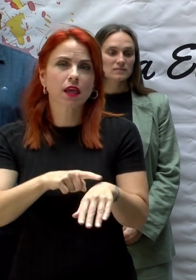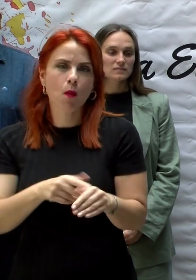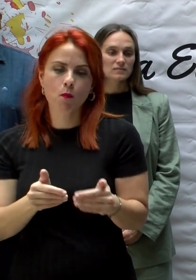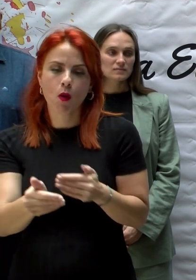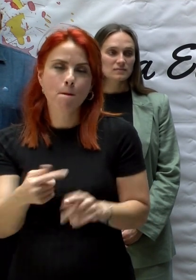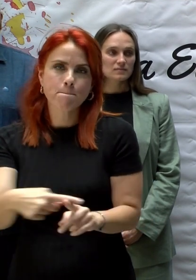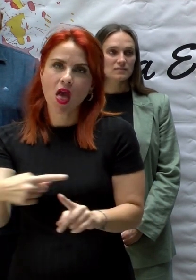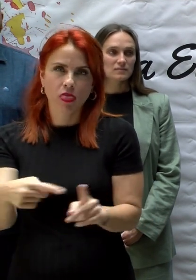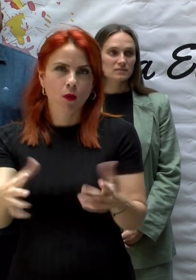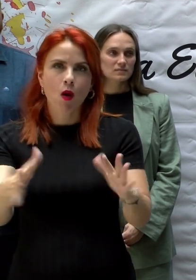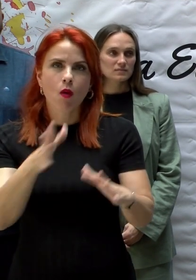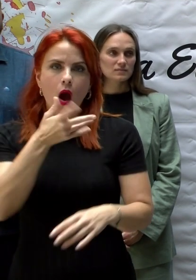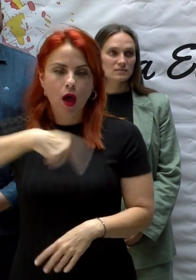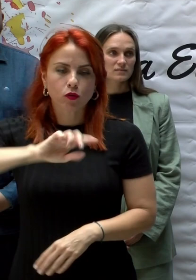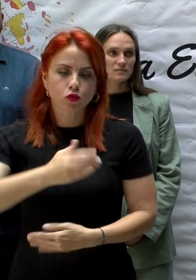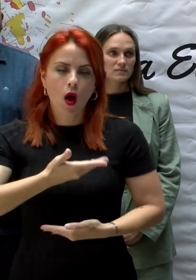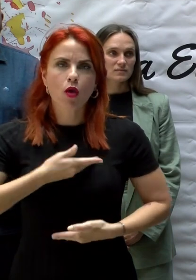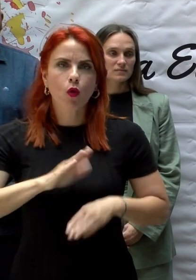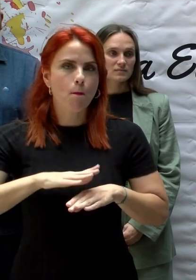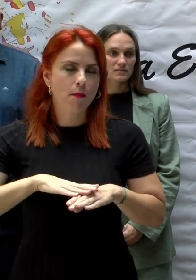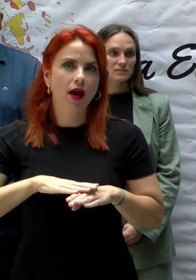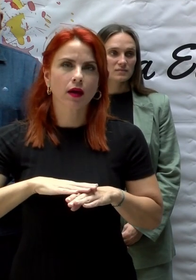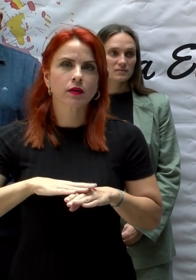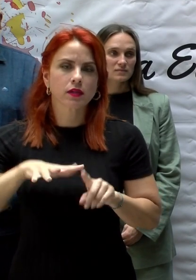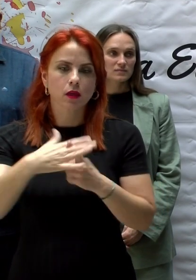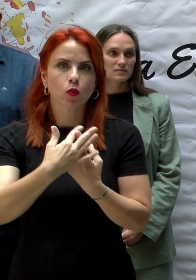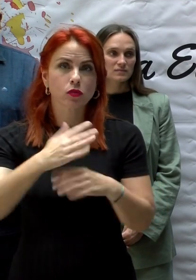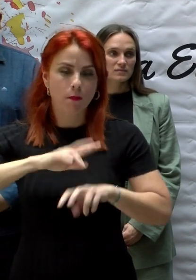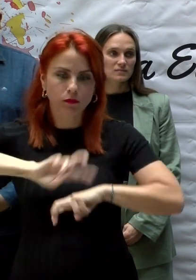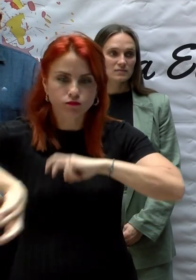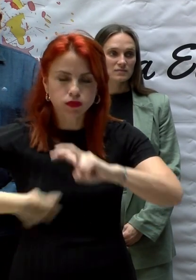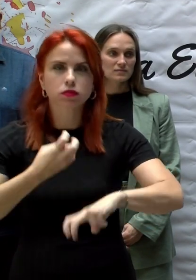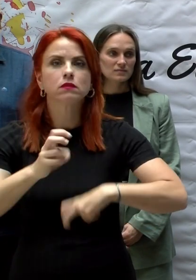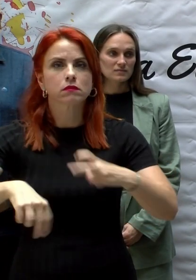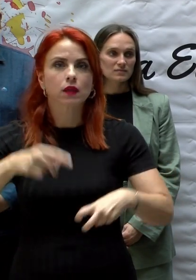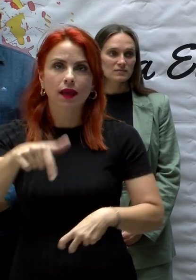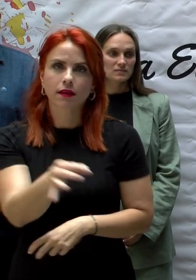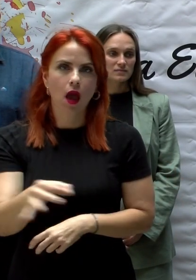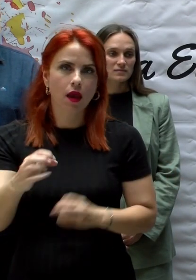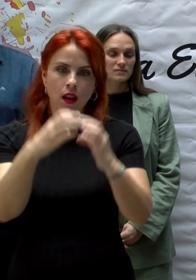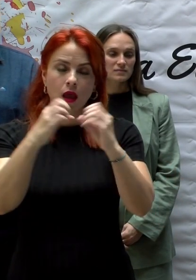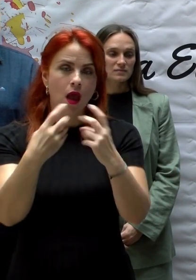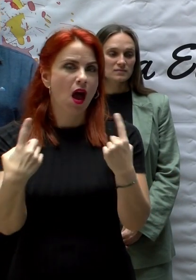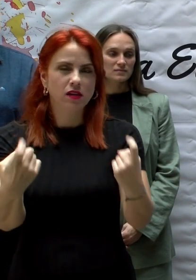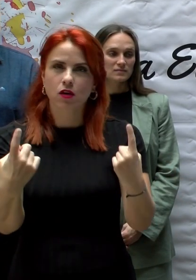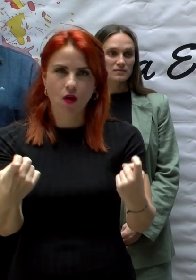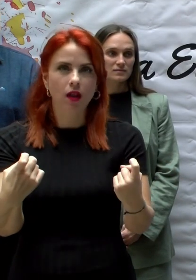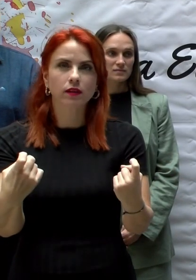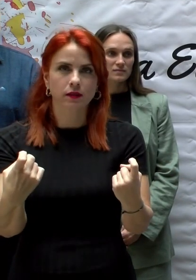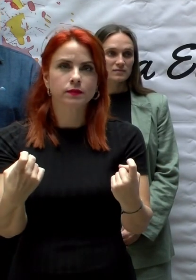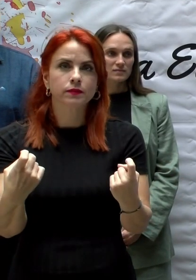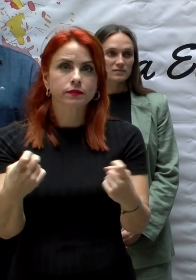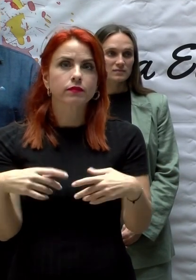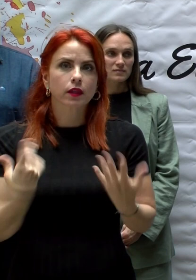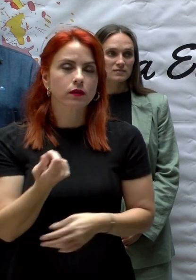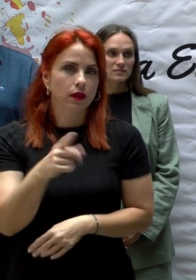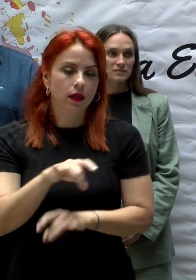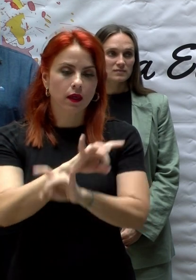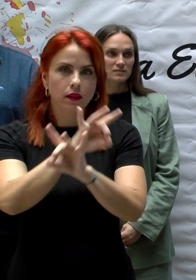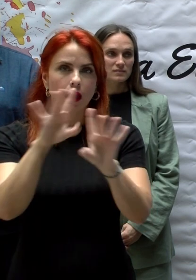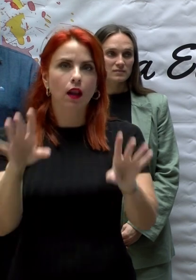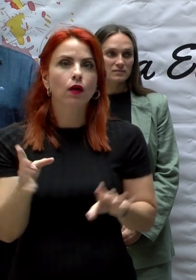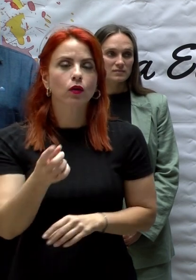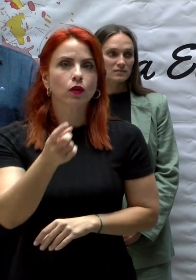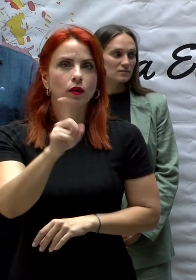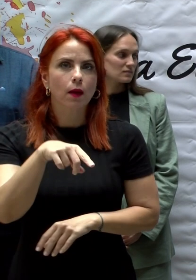lo que nos va a ayudar muy mucho a afrontar la situación de recuperación que afronta esta isla. y, por supuesto, como instrumento